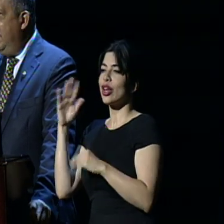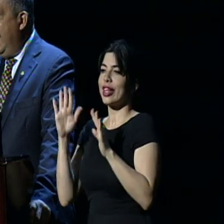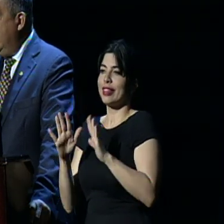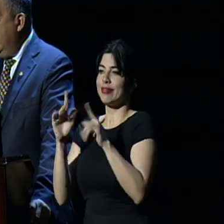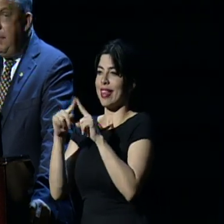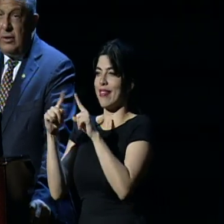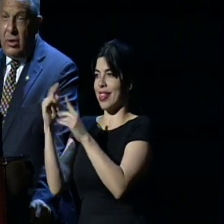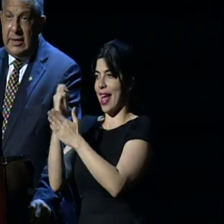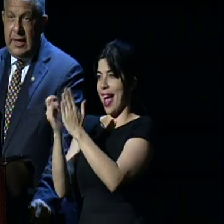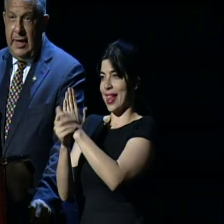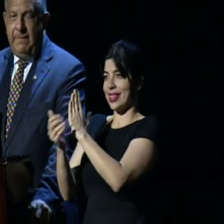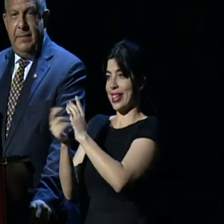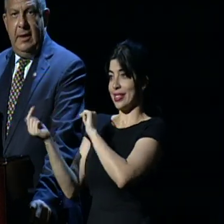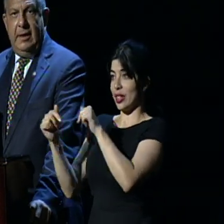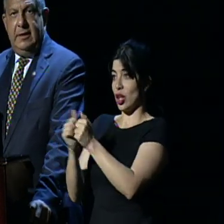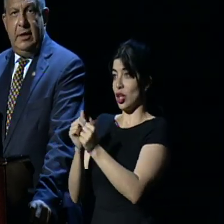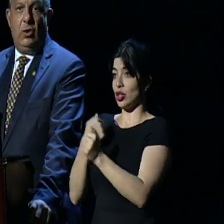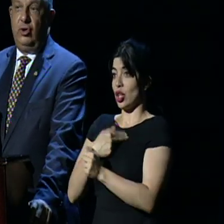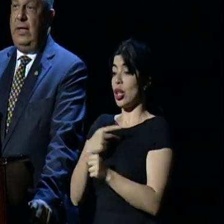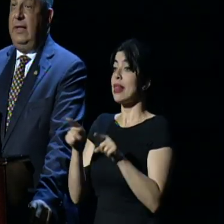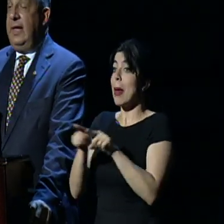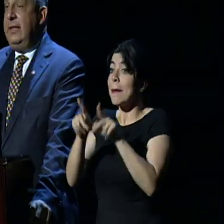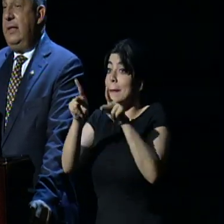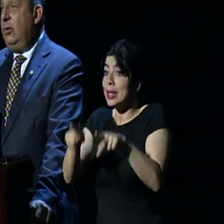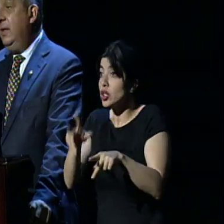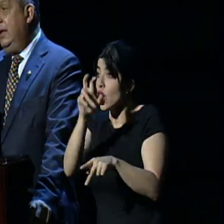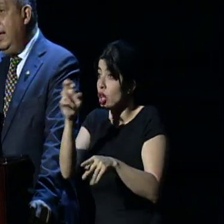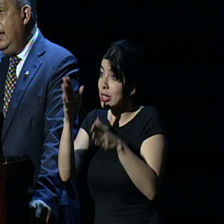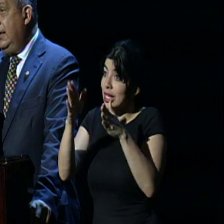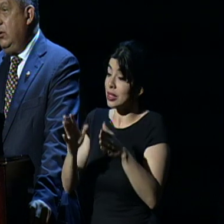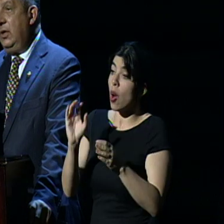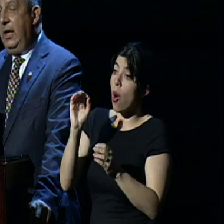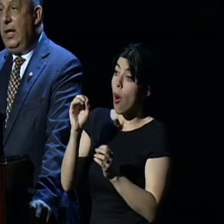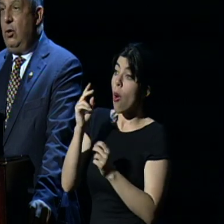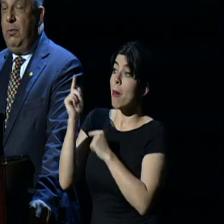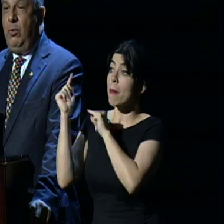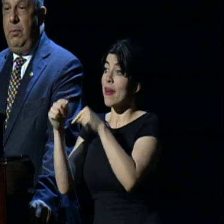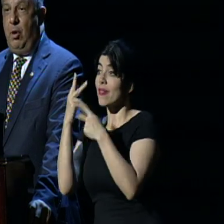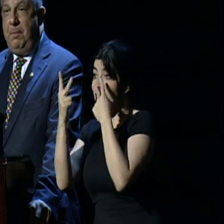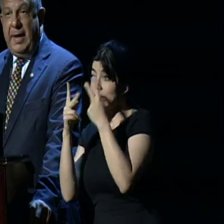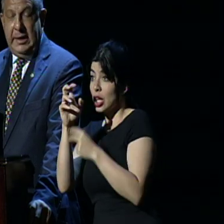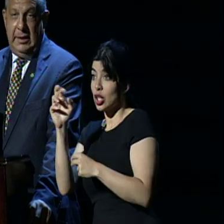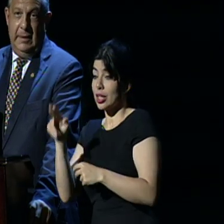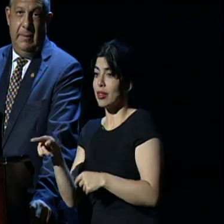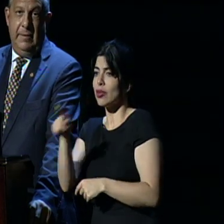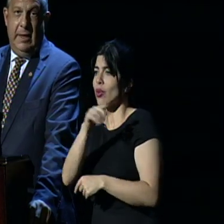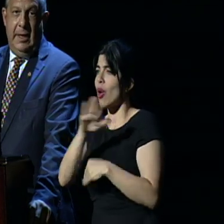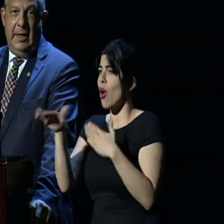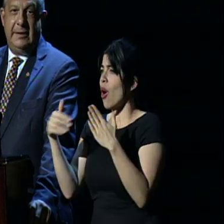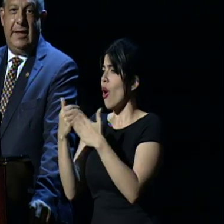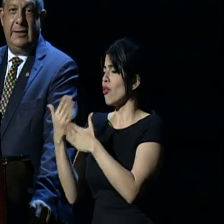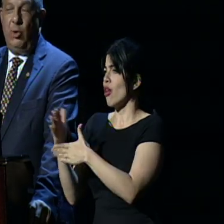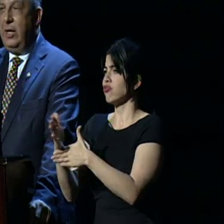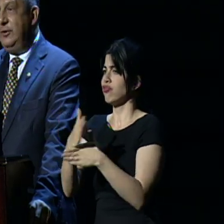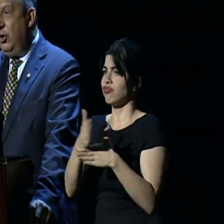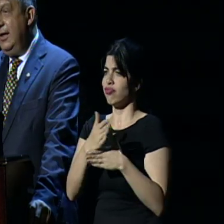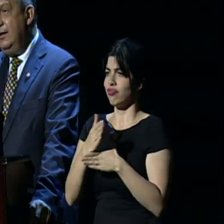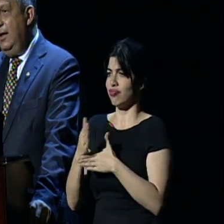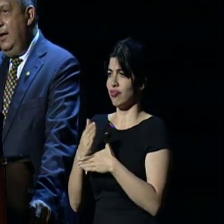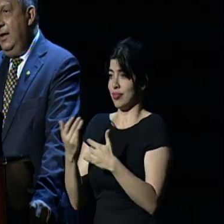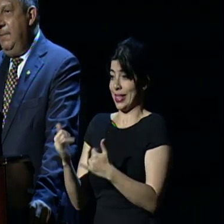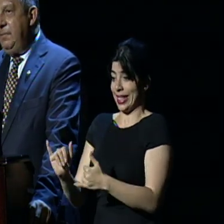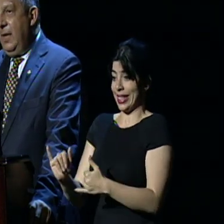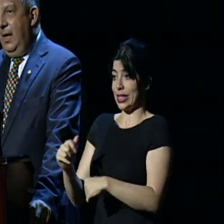nos acompañan, y personas que, siendo costarricenses o visitantes de Costa Rica, comparten en estas